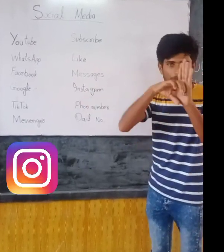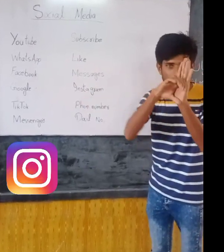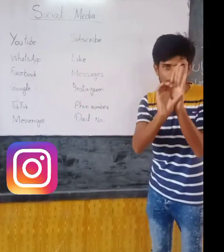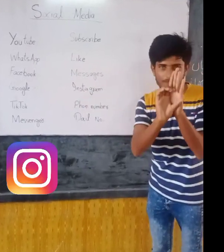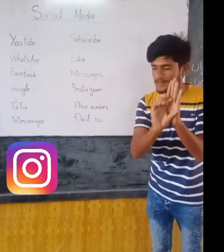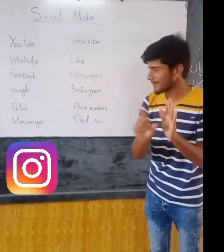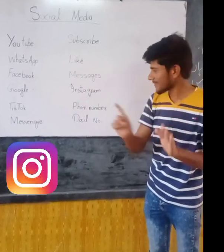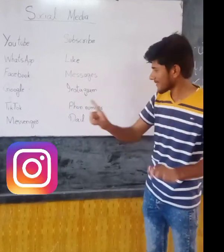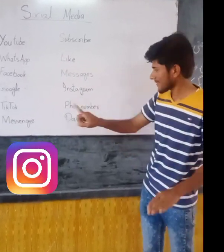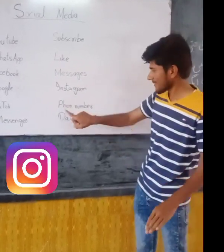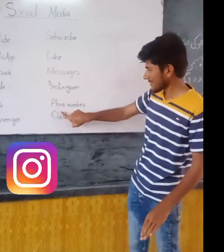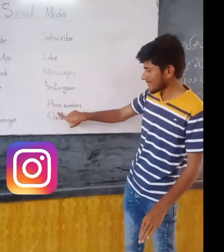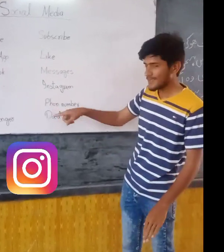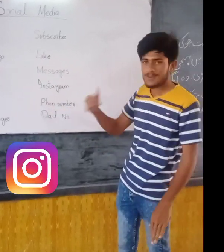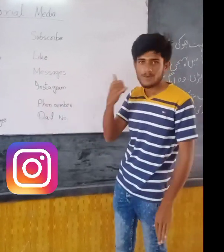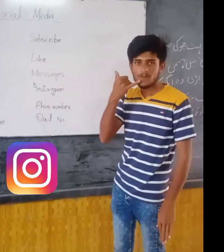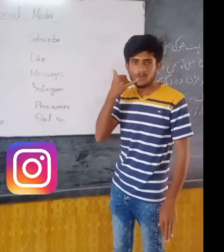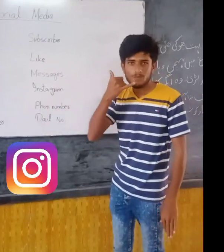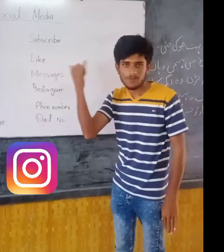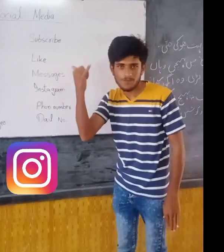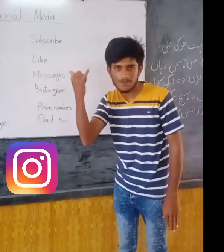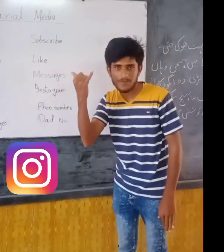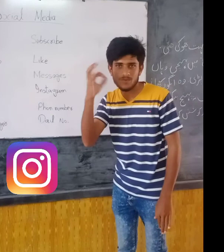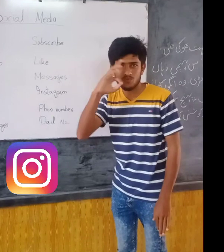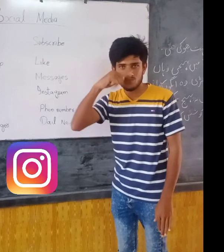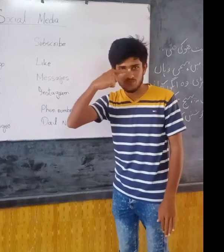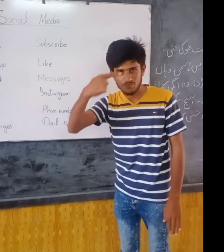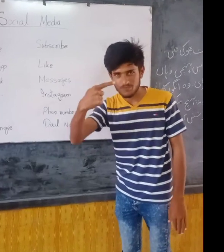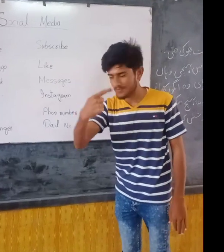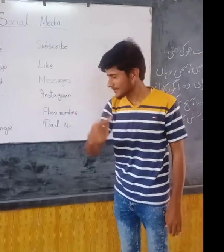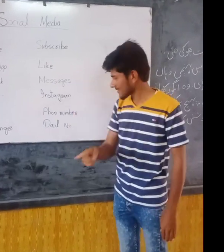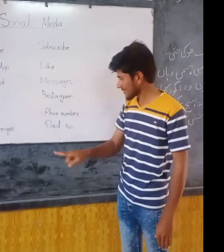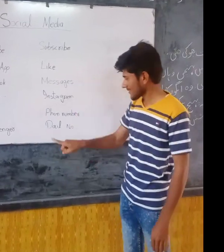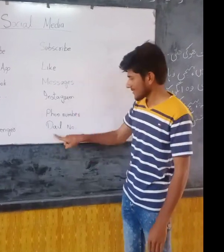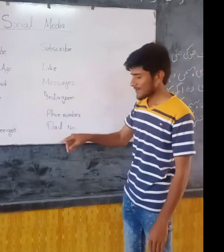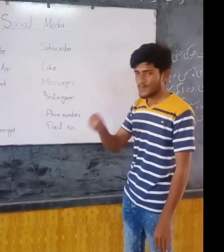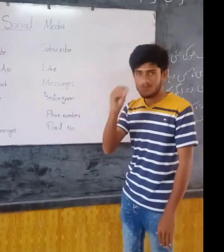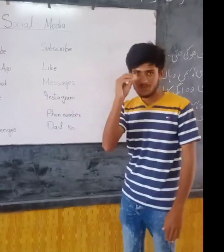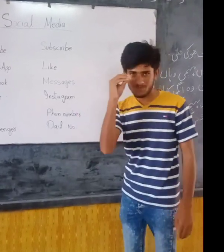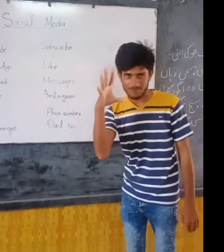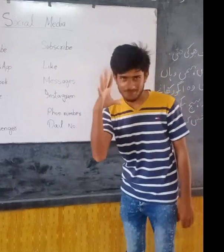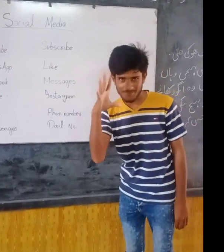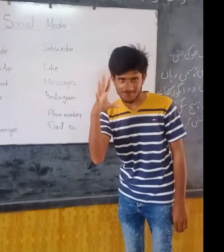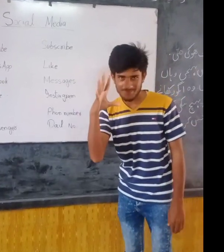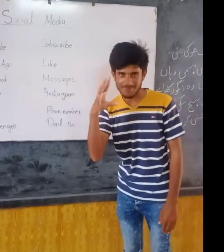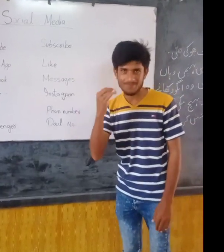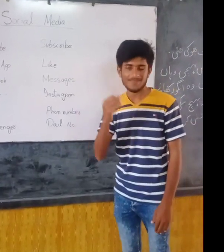इंस्टाग्राम फोन नंबर डायल नंबर।